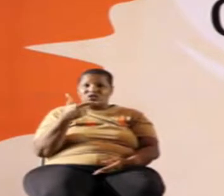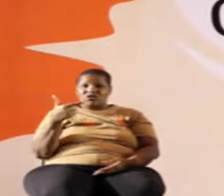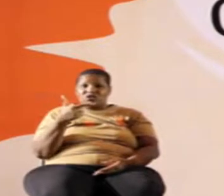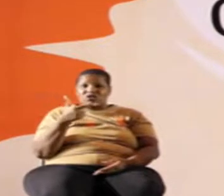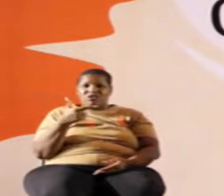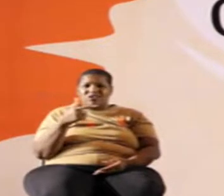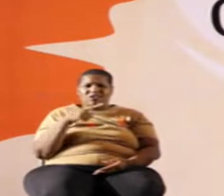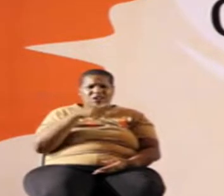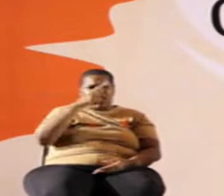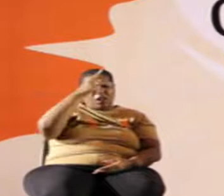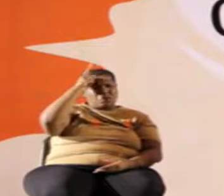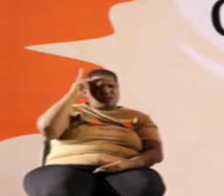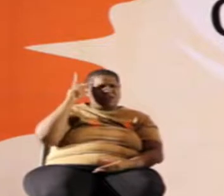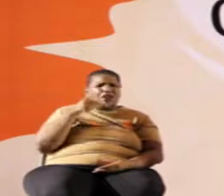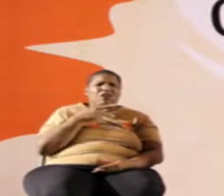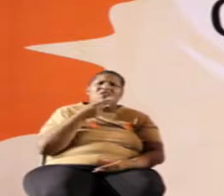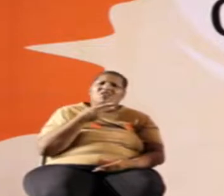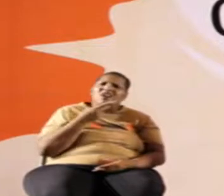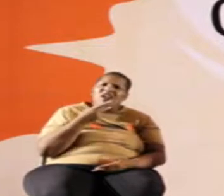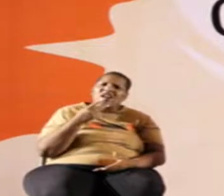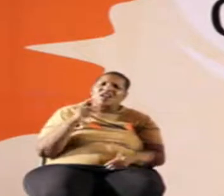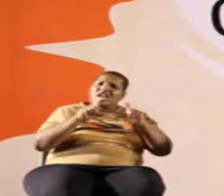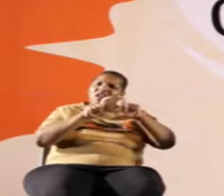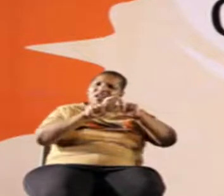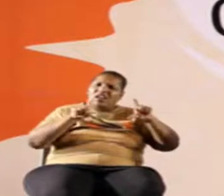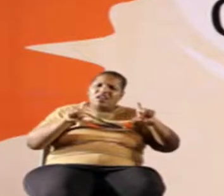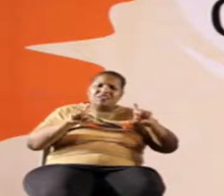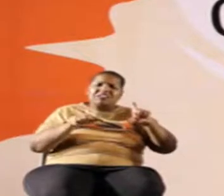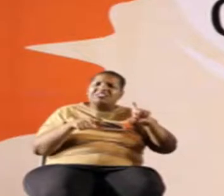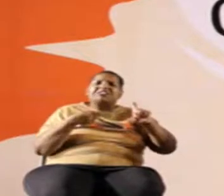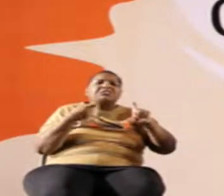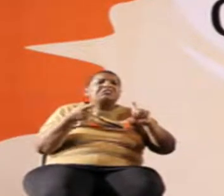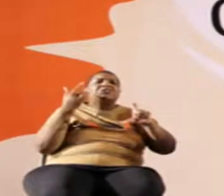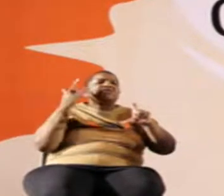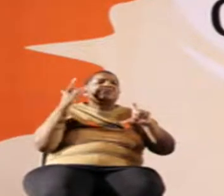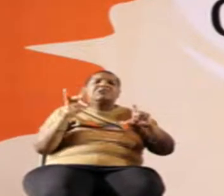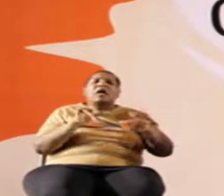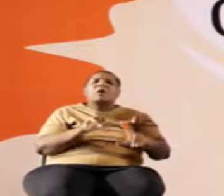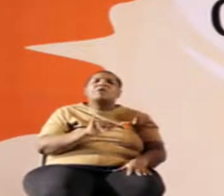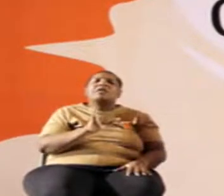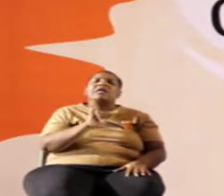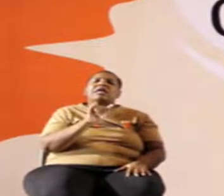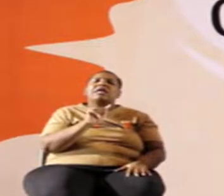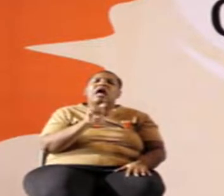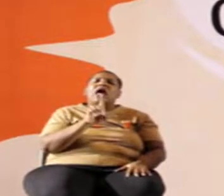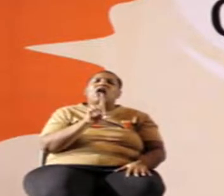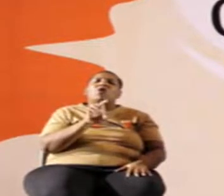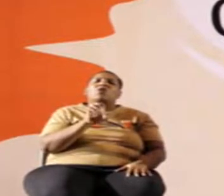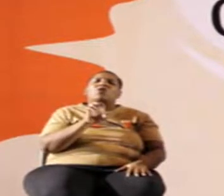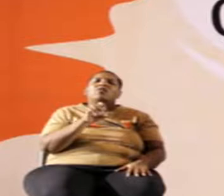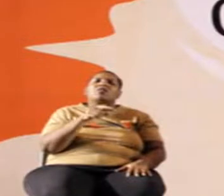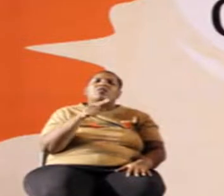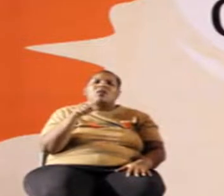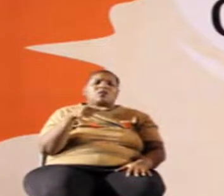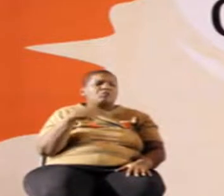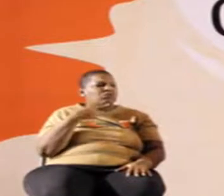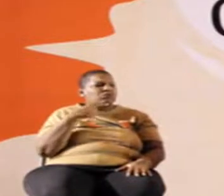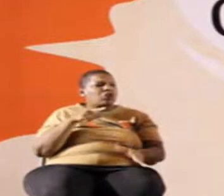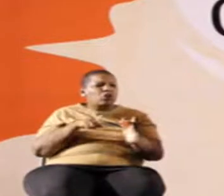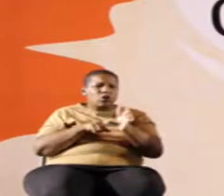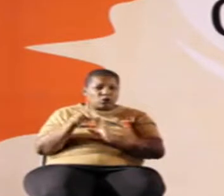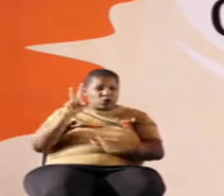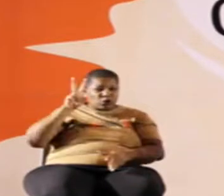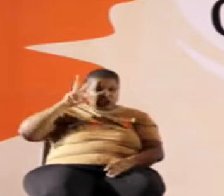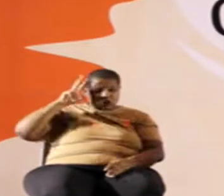ainda pronuncia essa palavra e sabe o que ela quer dizer, Elodê. E o que é Elodê? Disse essa